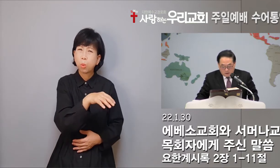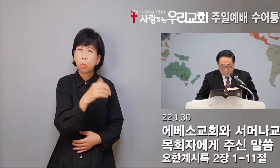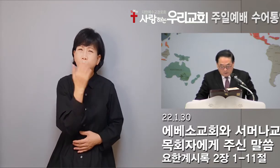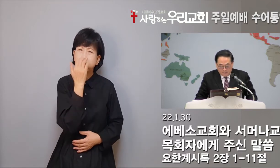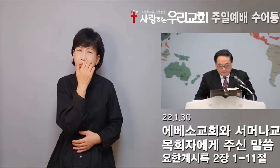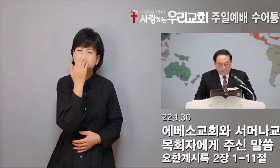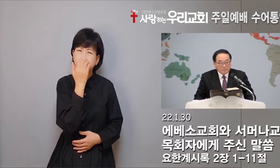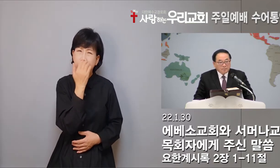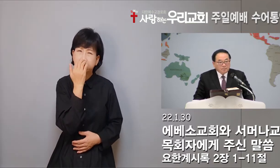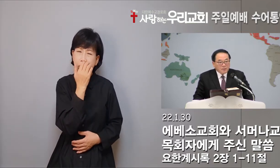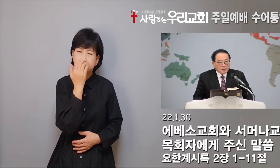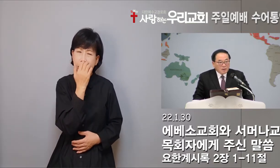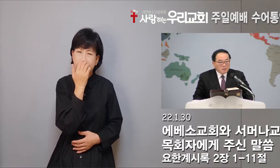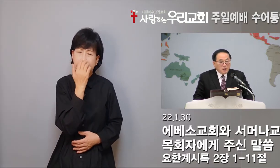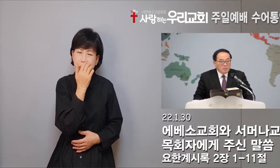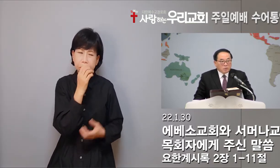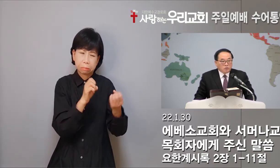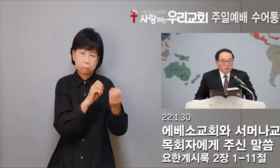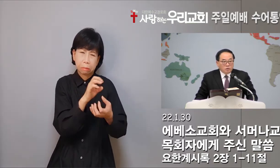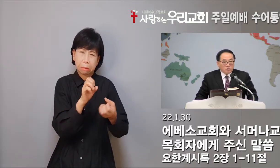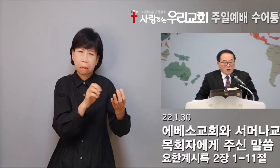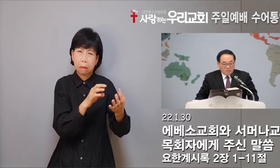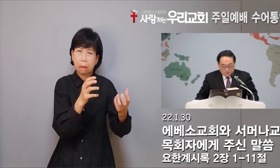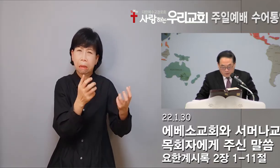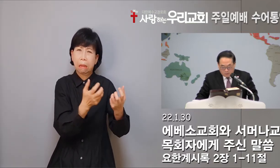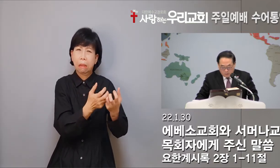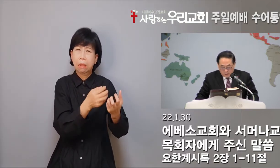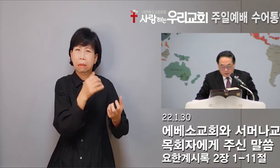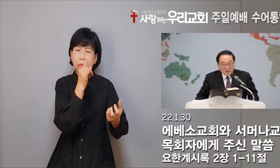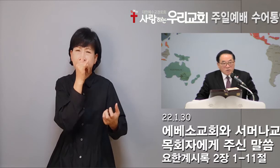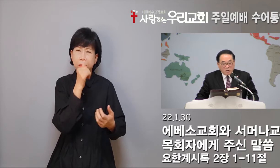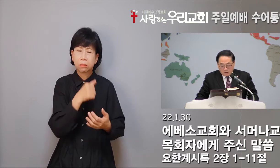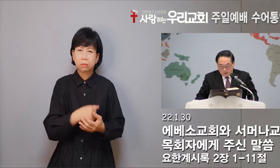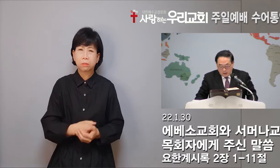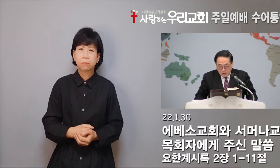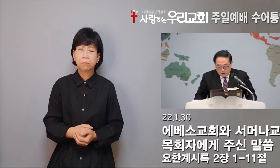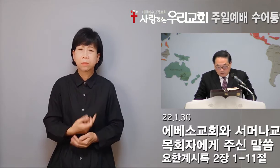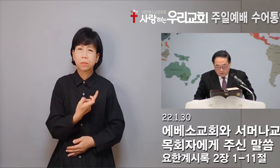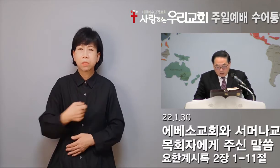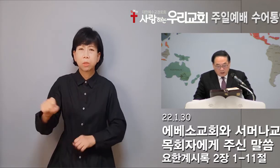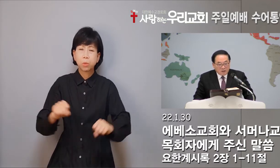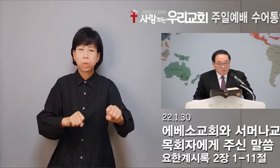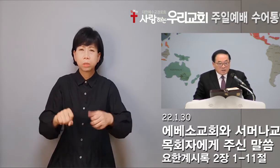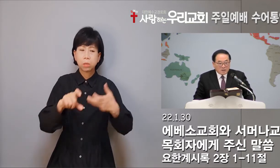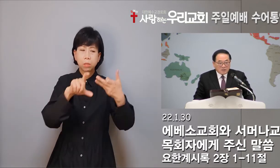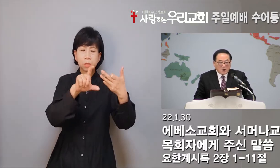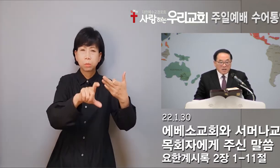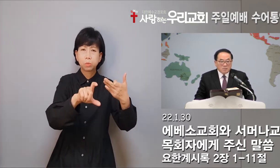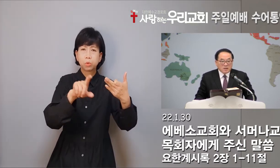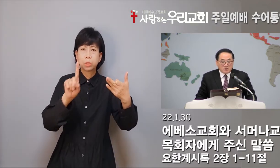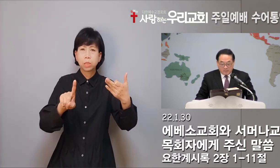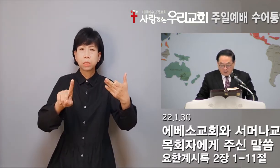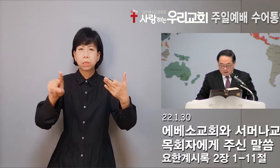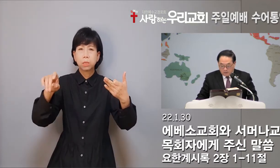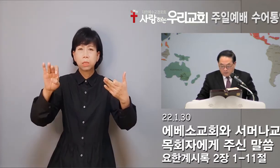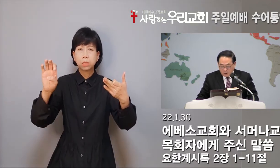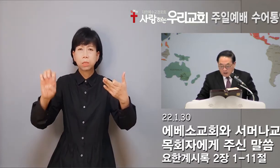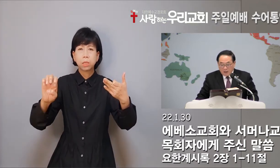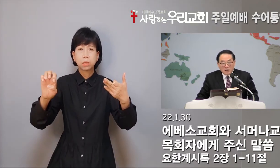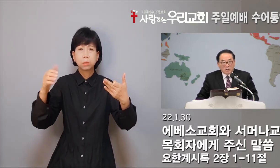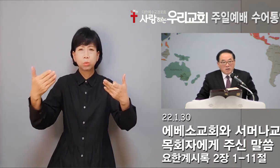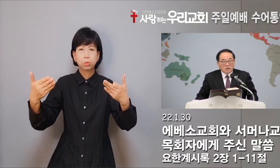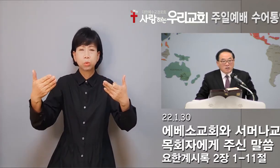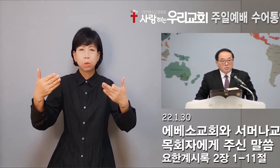도시였던 것입니다. 그래서 에베소 주요 산업들을 보면은 사도행전 19장 21절에서 41절 말씀을